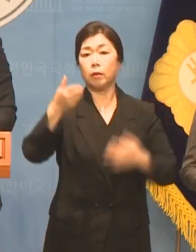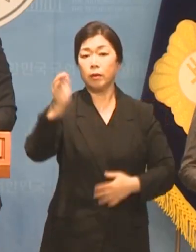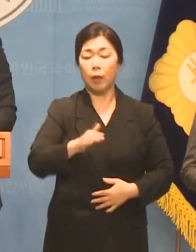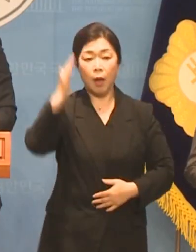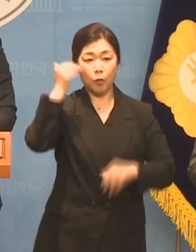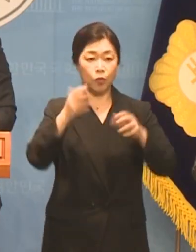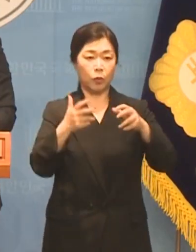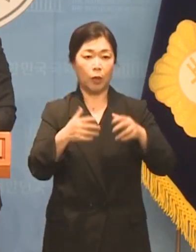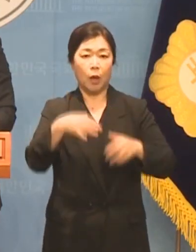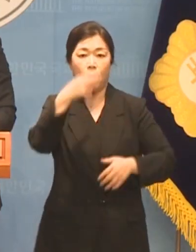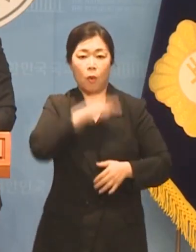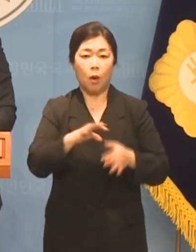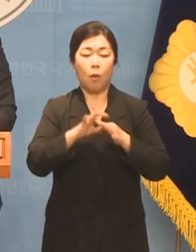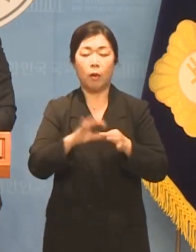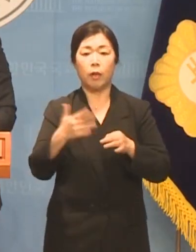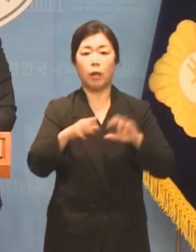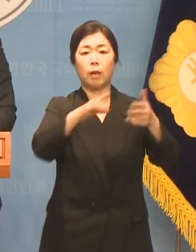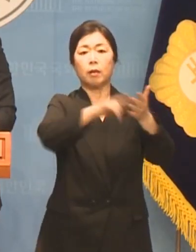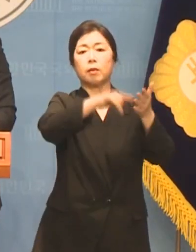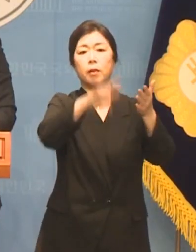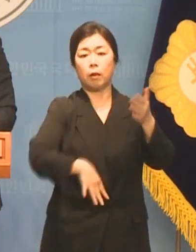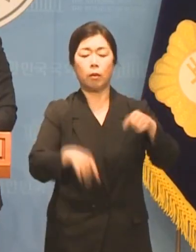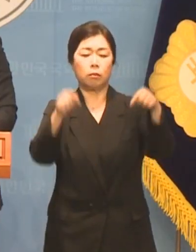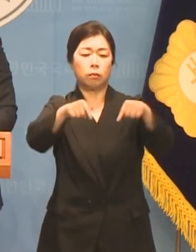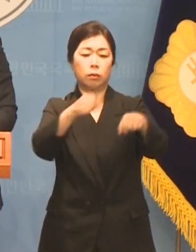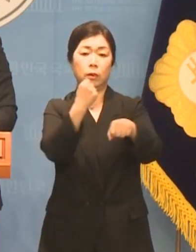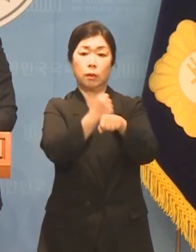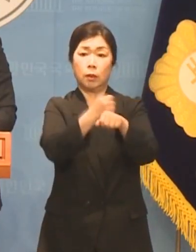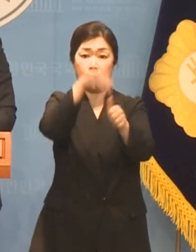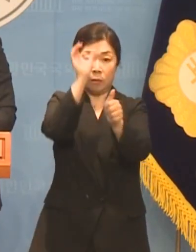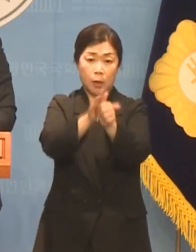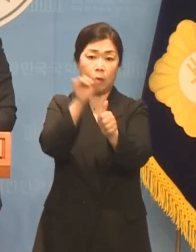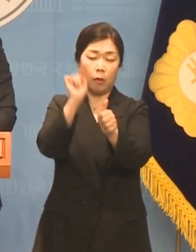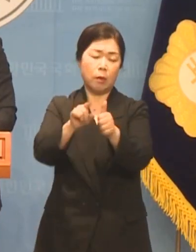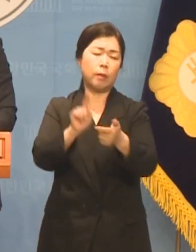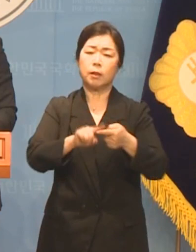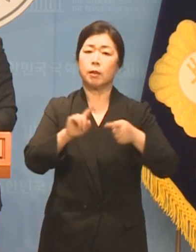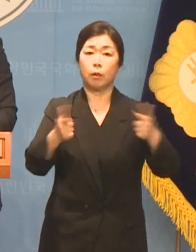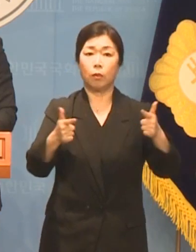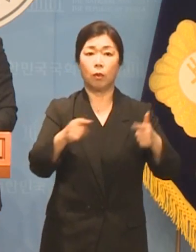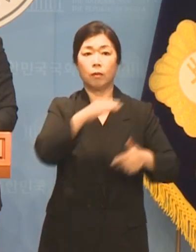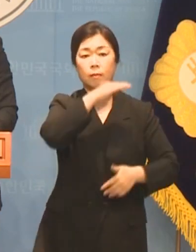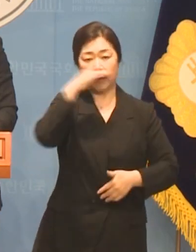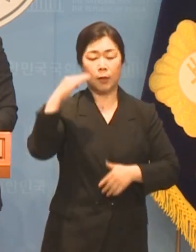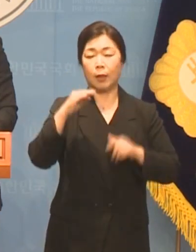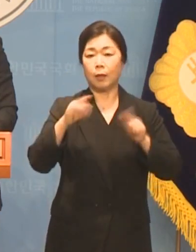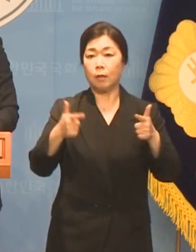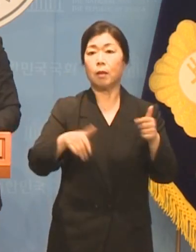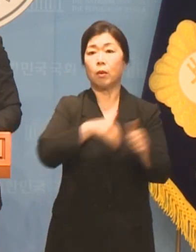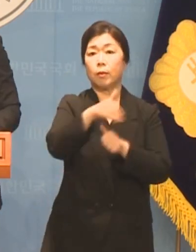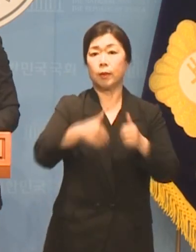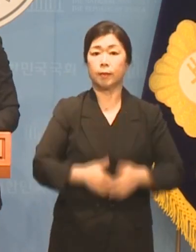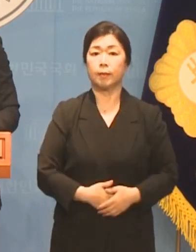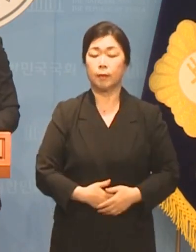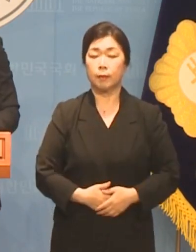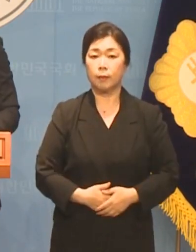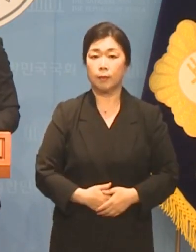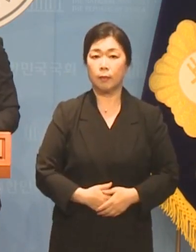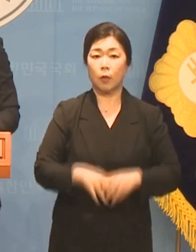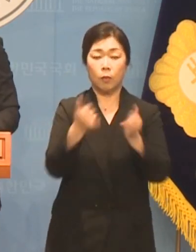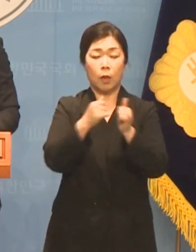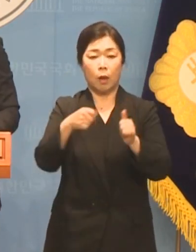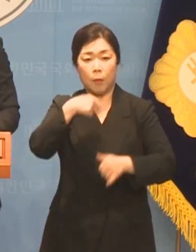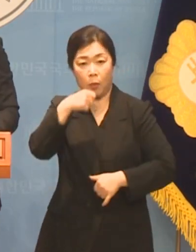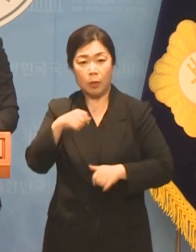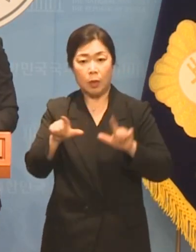국익이 걸려있는 관세 협상의 전면에 나서는 것은 누가 봐도 비정상적이고 바람직하지 않은 상황입니다. 국민의 먹거리와